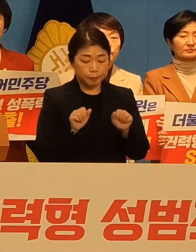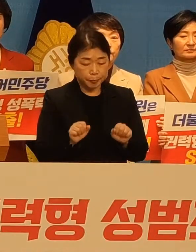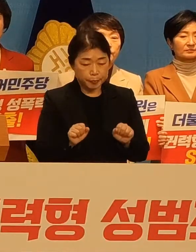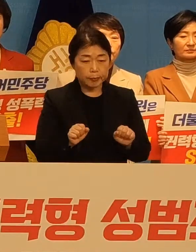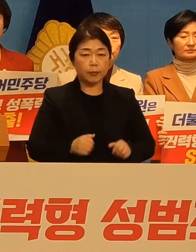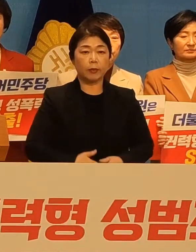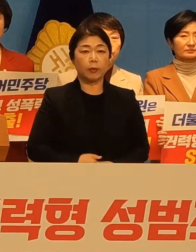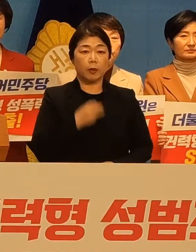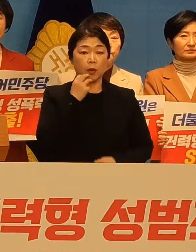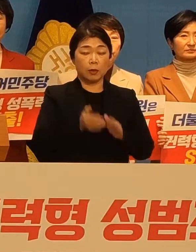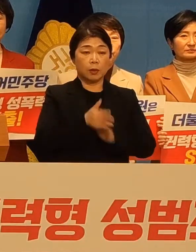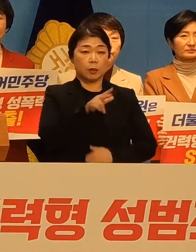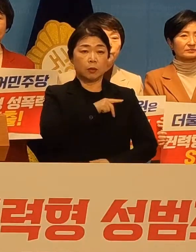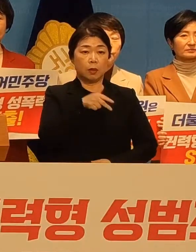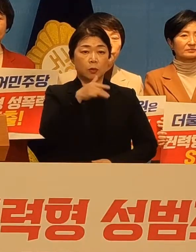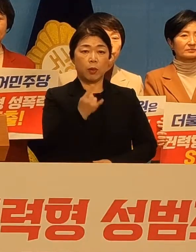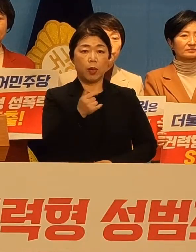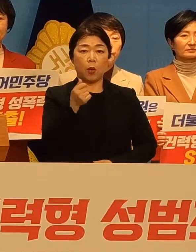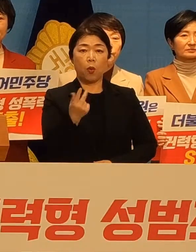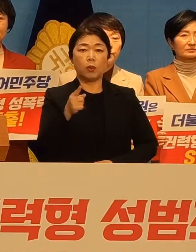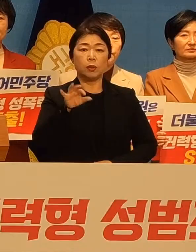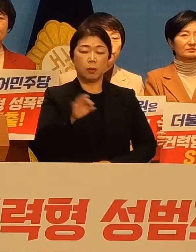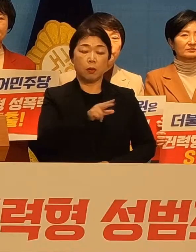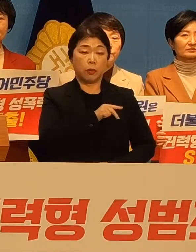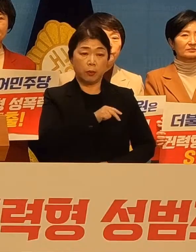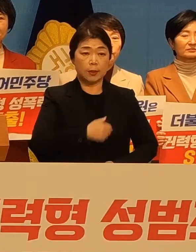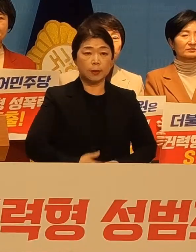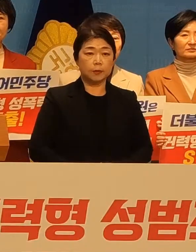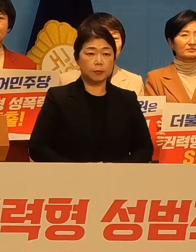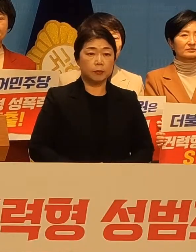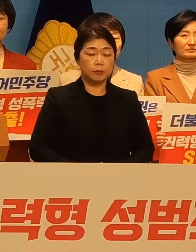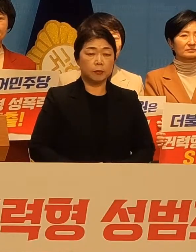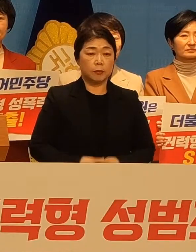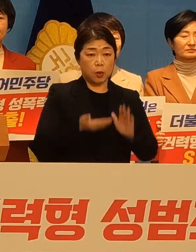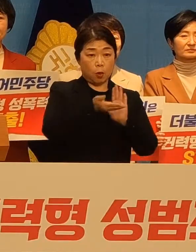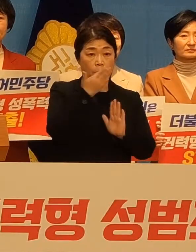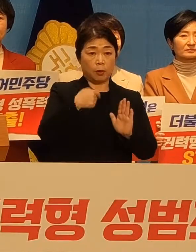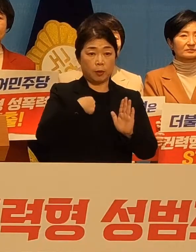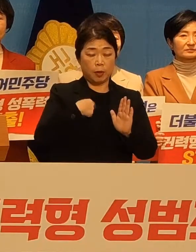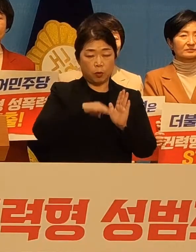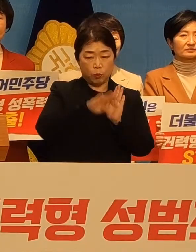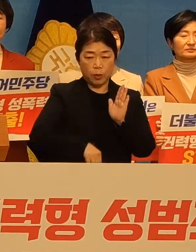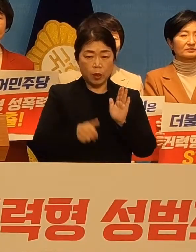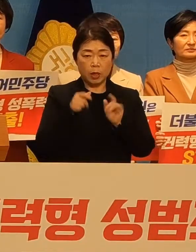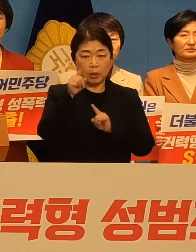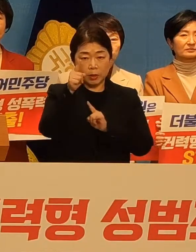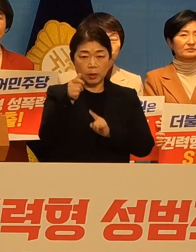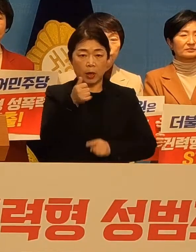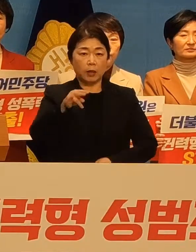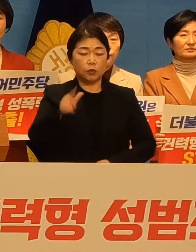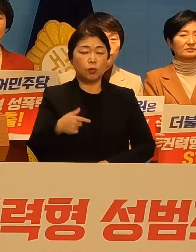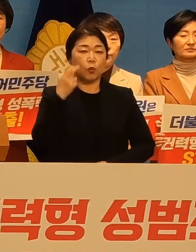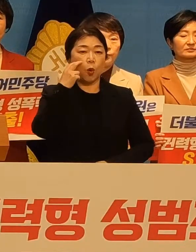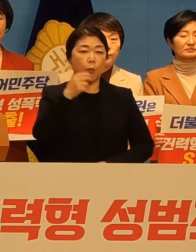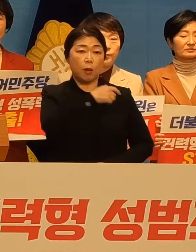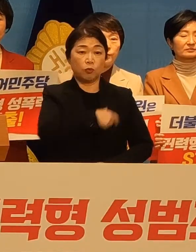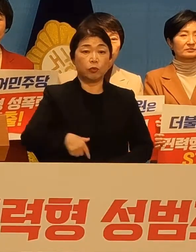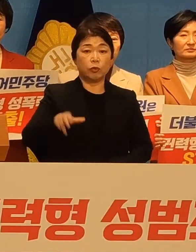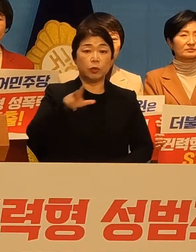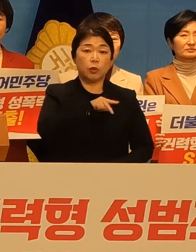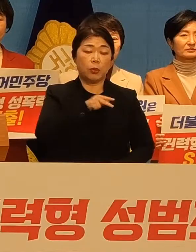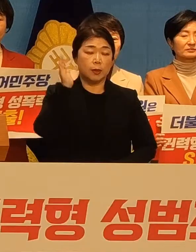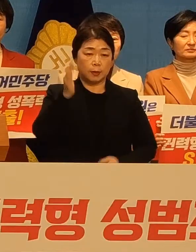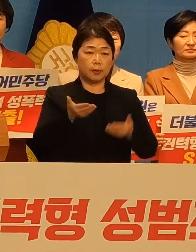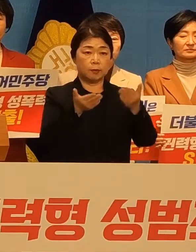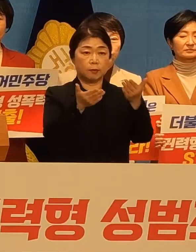안녕하십니까. 서울시의회 최호정 의원입니다. 전반부는 제가, 후반부에는 이해숙 송파구 의원이 규탄 성명을